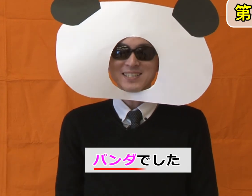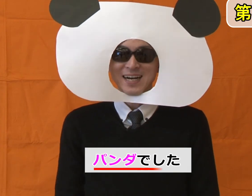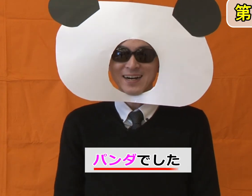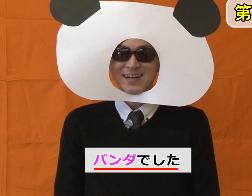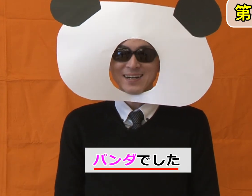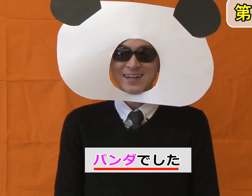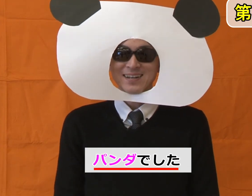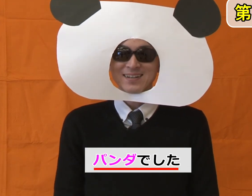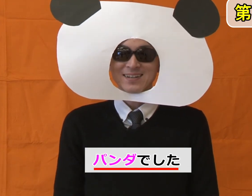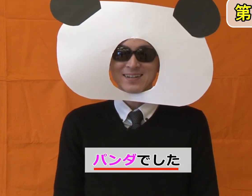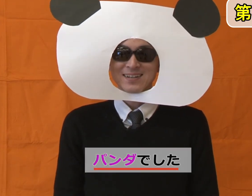した。